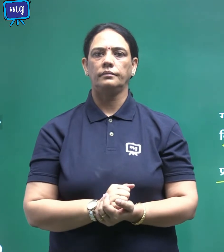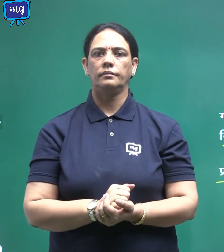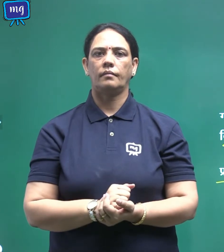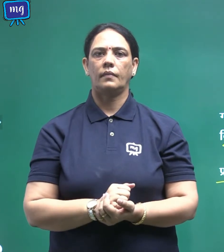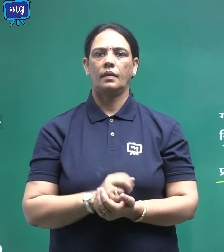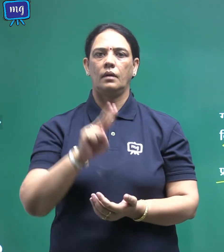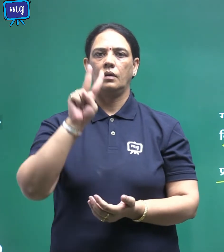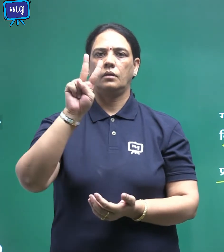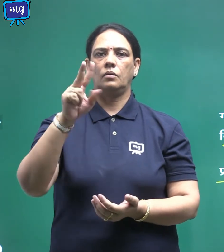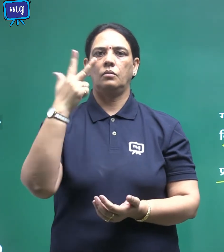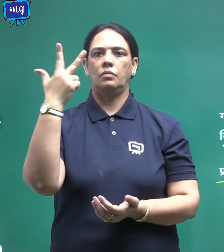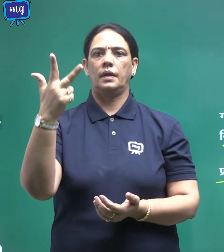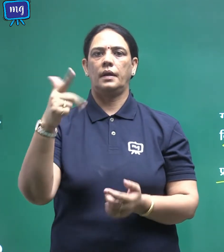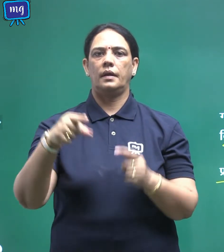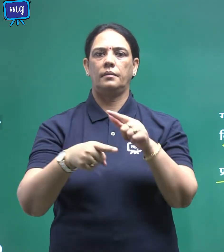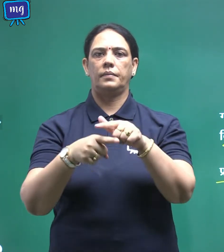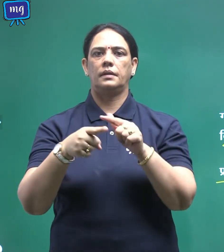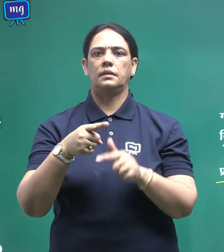28%।